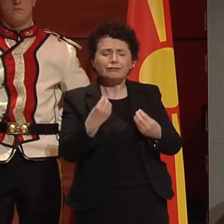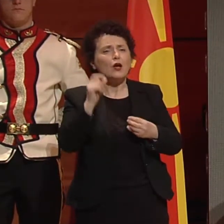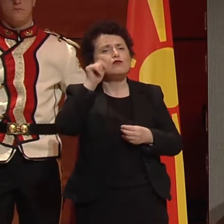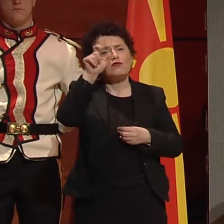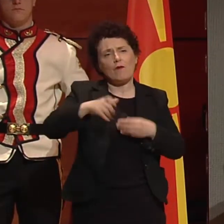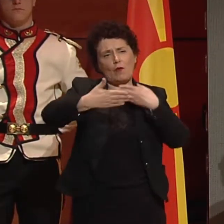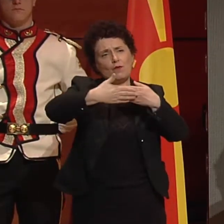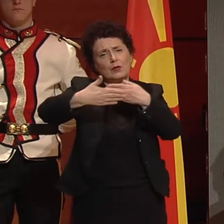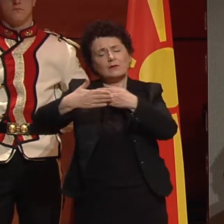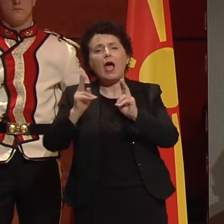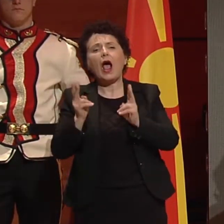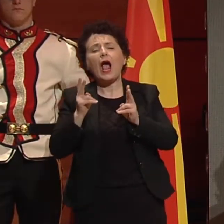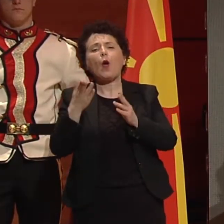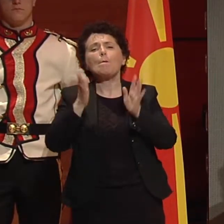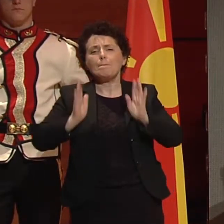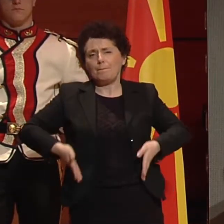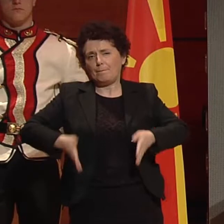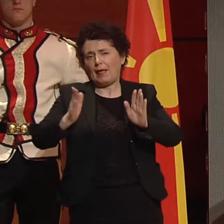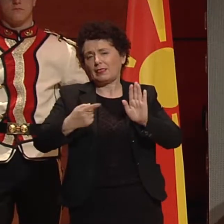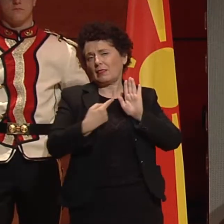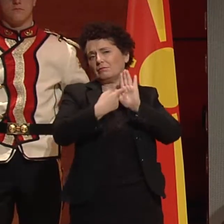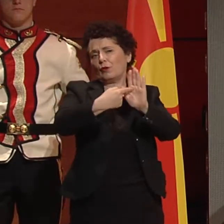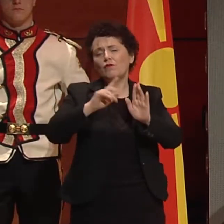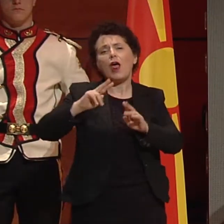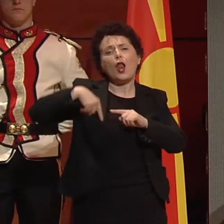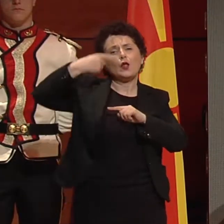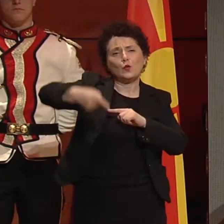човеково однесување како патокази за идните генерации.